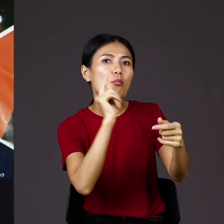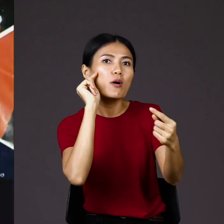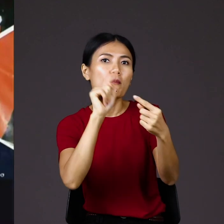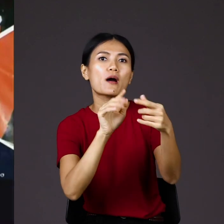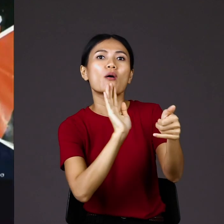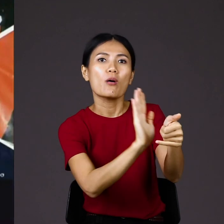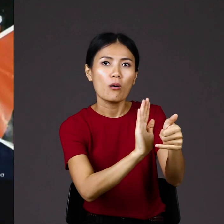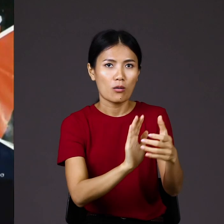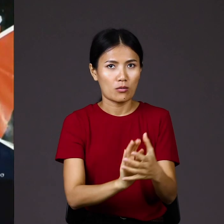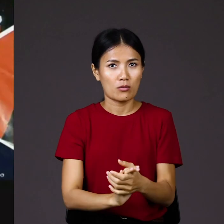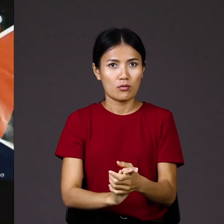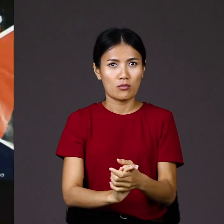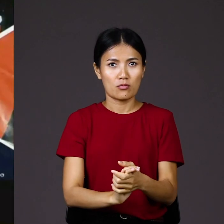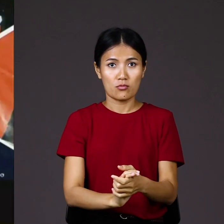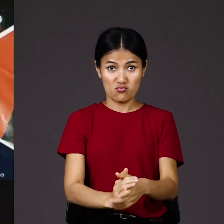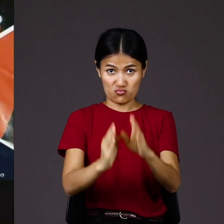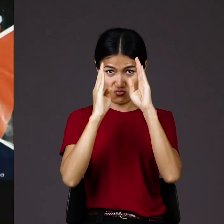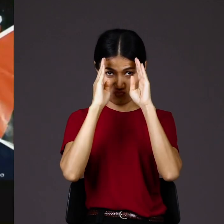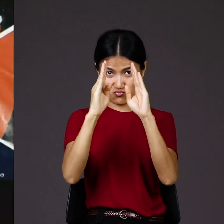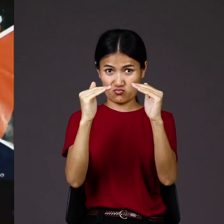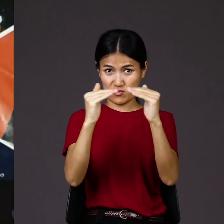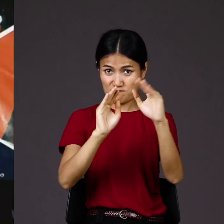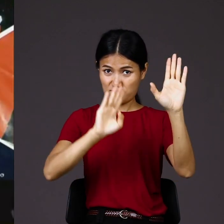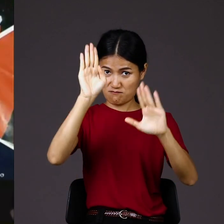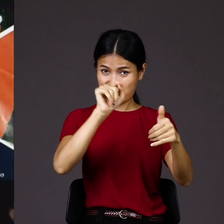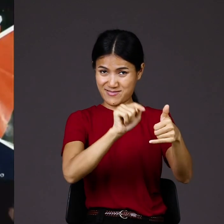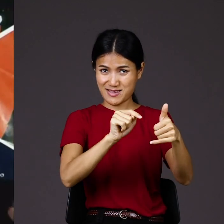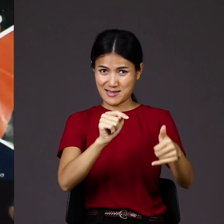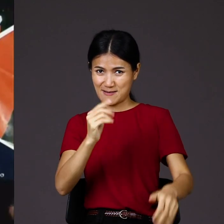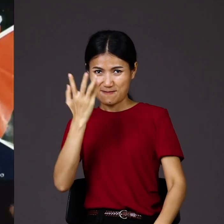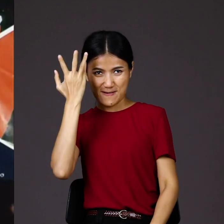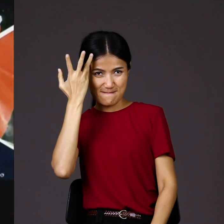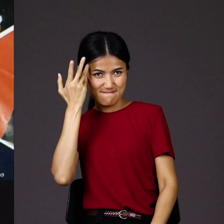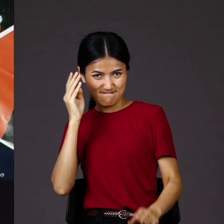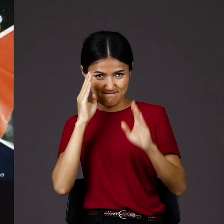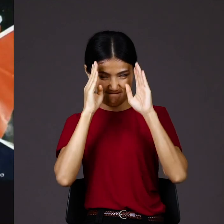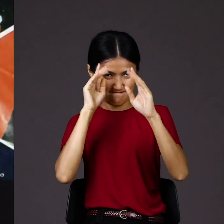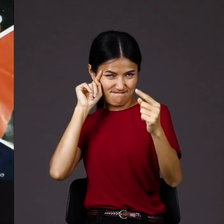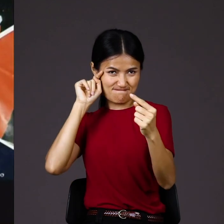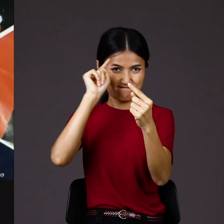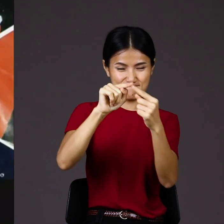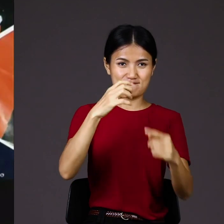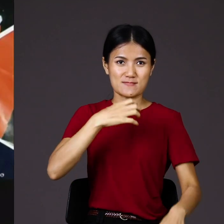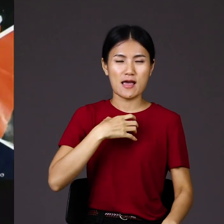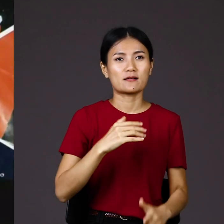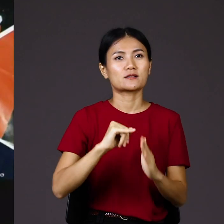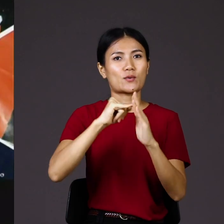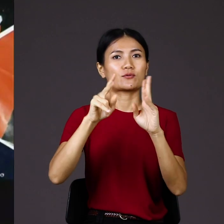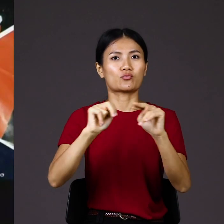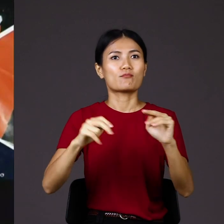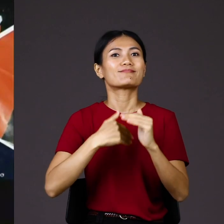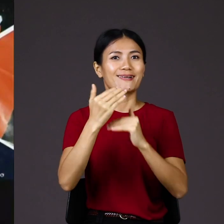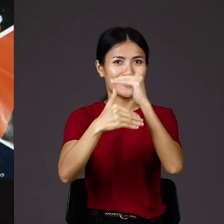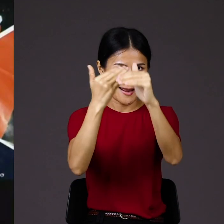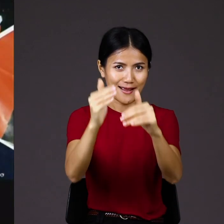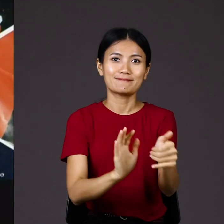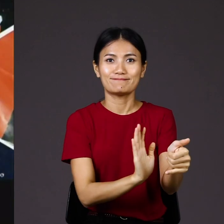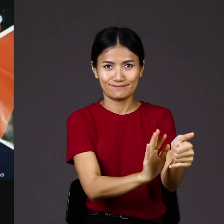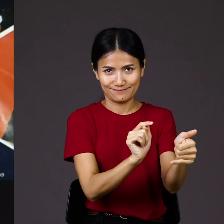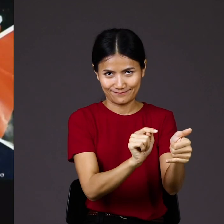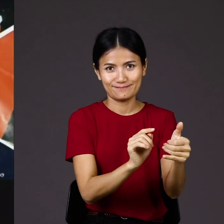นประชาธิปไตยที่เข้มข้นแล้วที่มั่นคงแล้วยังมีวิสัยทัศน์ในการพัฒนาจังหวัดนนทบุรีไปข้างหน้